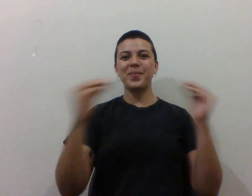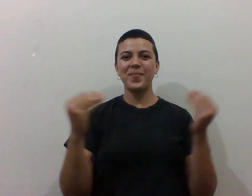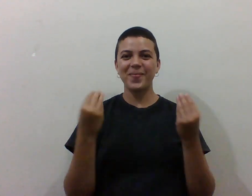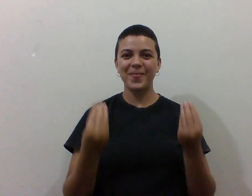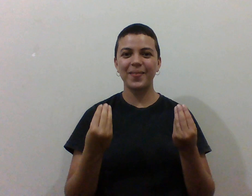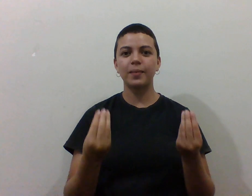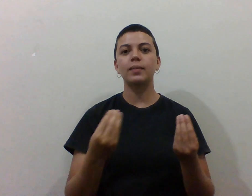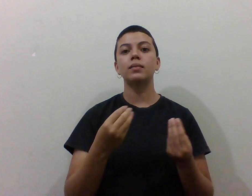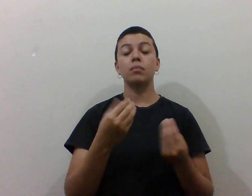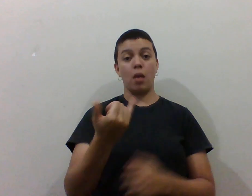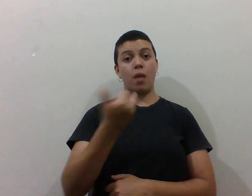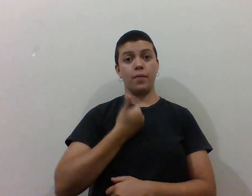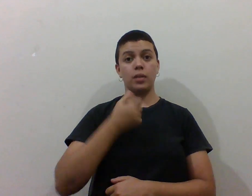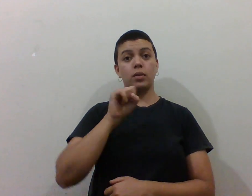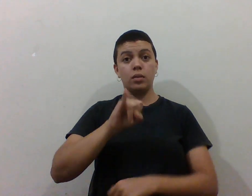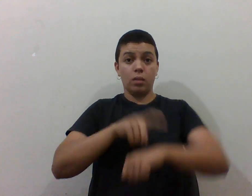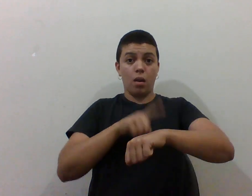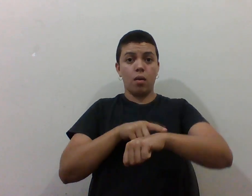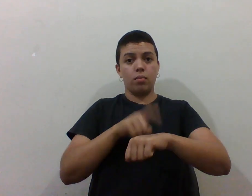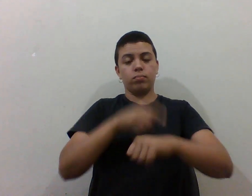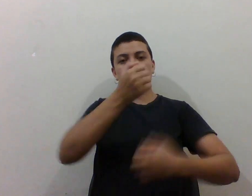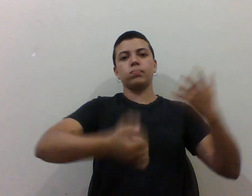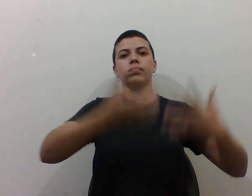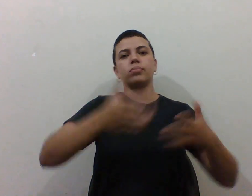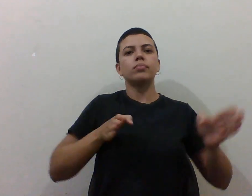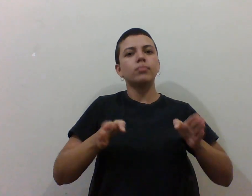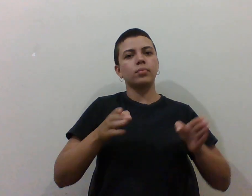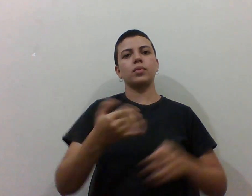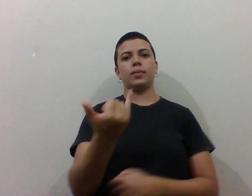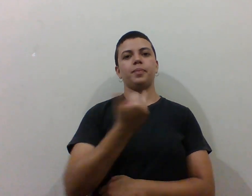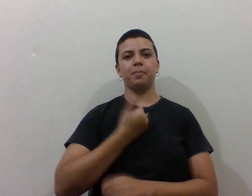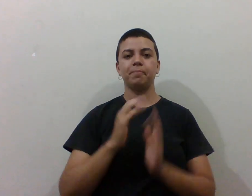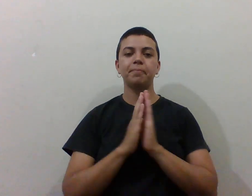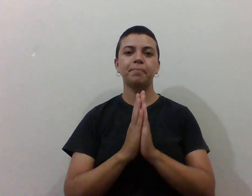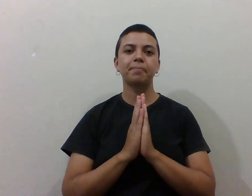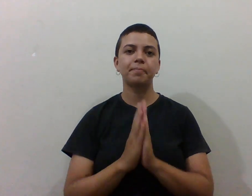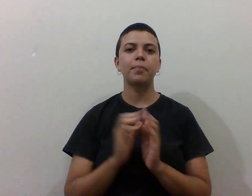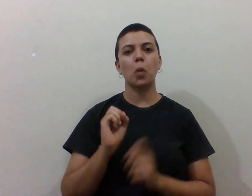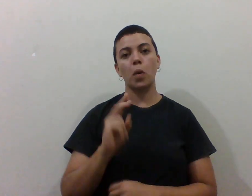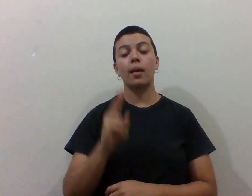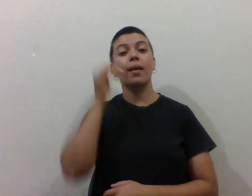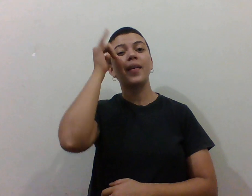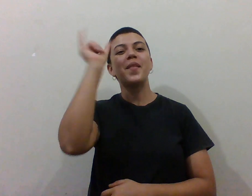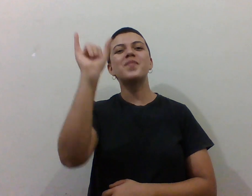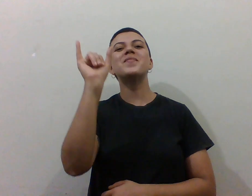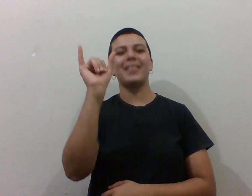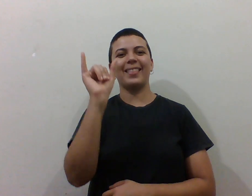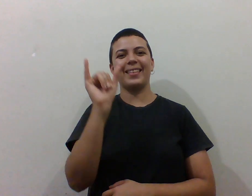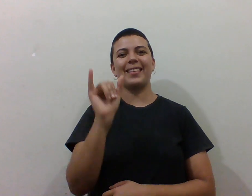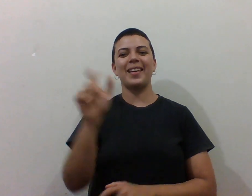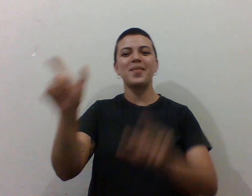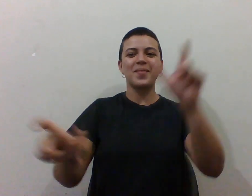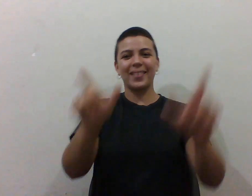pertinho do fim do meu tempo de fala, ou de eu trapassar esse tempo, para que eu não tire os minutos de fala da professora Gilmar.